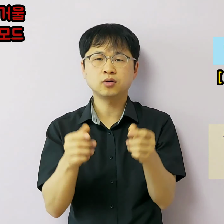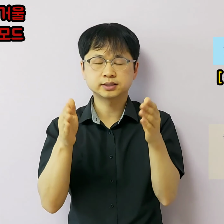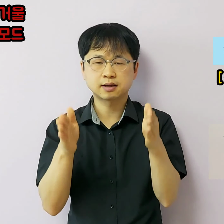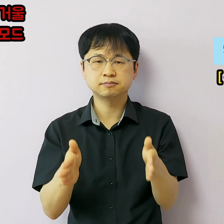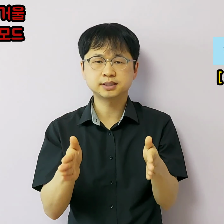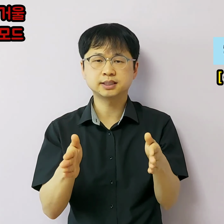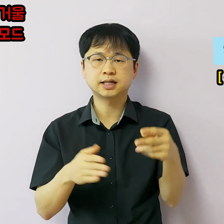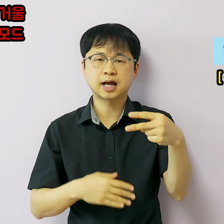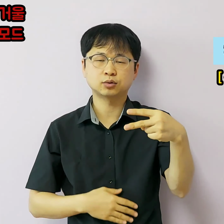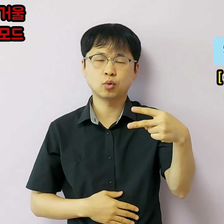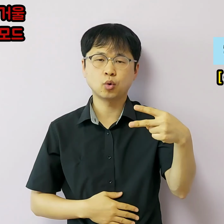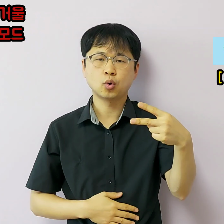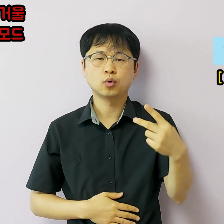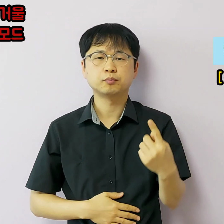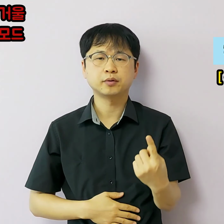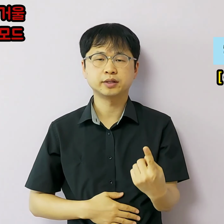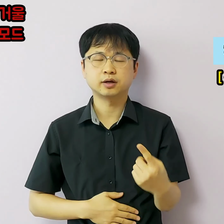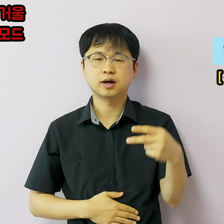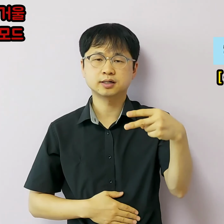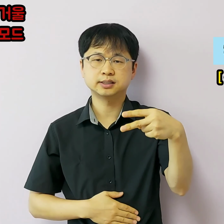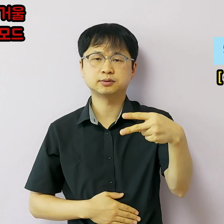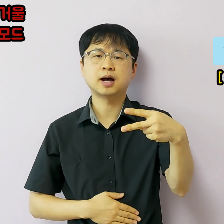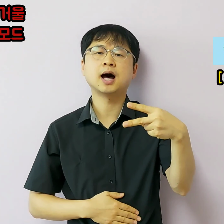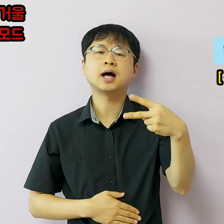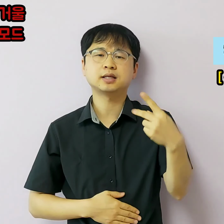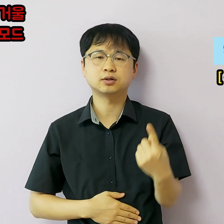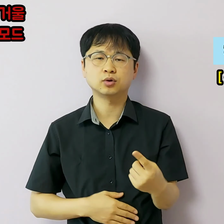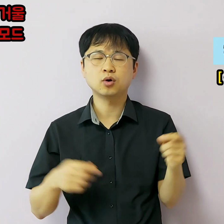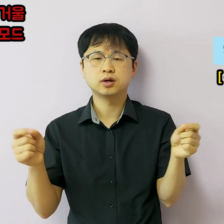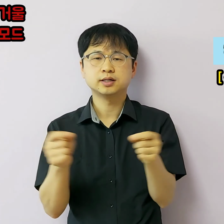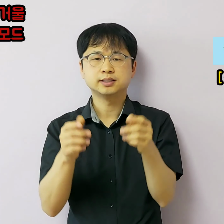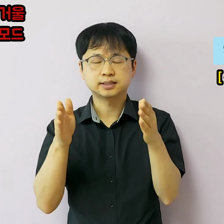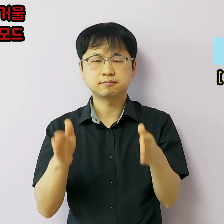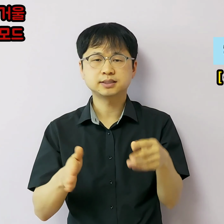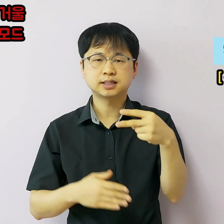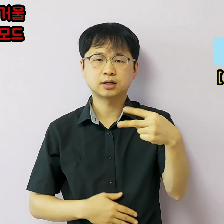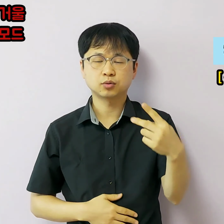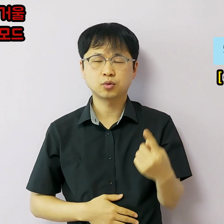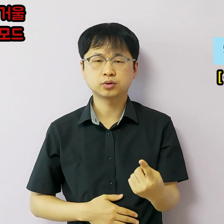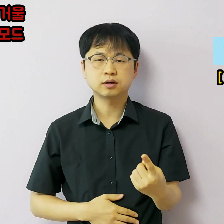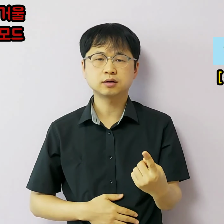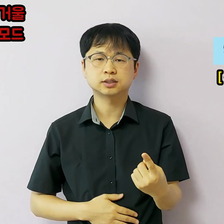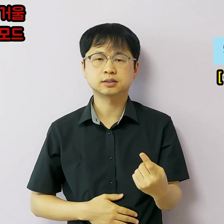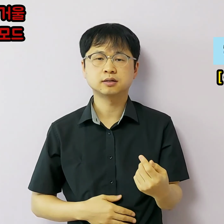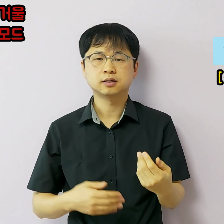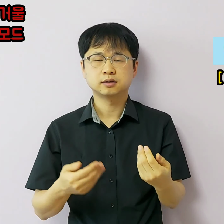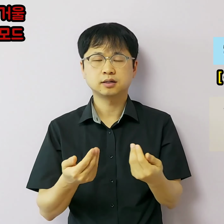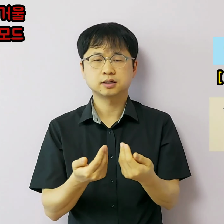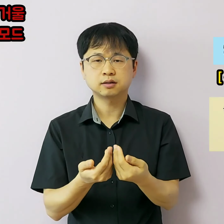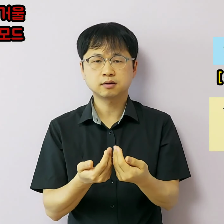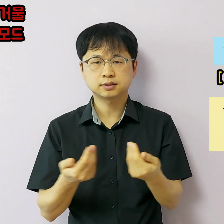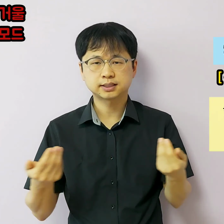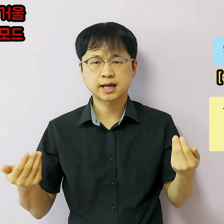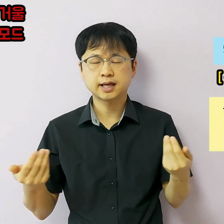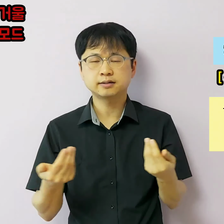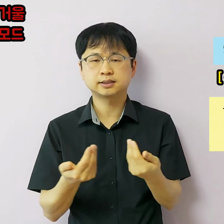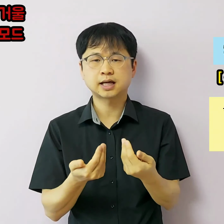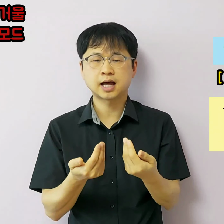잠시죠. 잠시라도 배웠네요. 한글지와 디귿도. 잠시라도 떨어져서, 여기서 떨어지다,